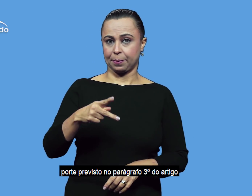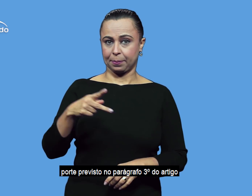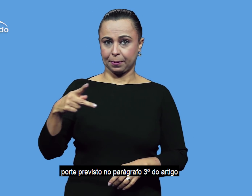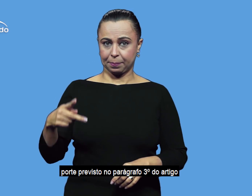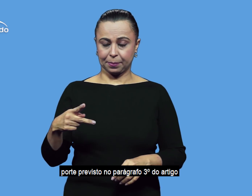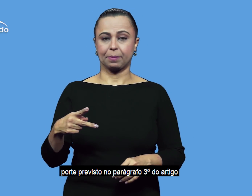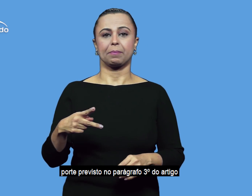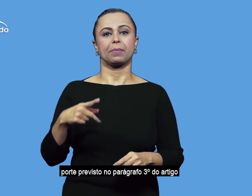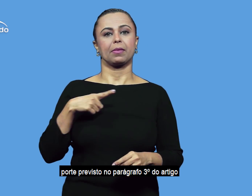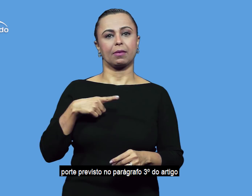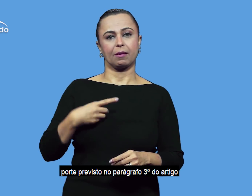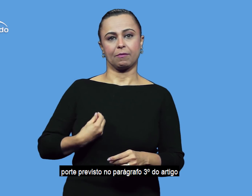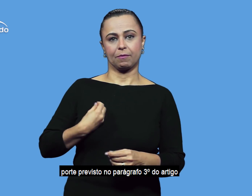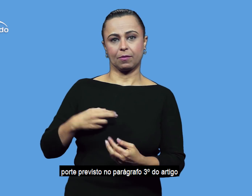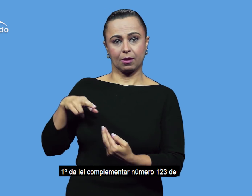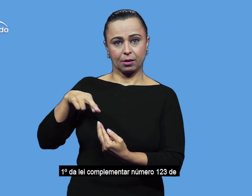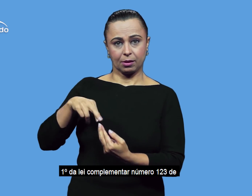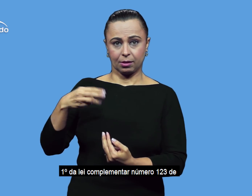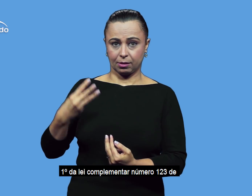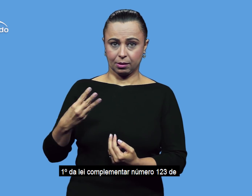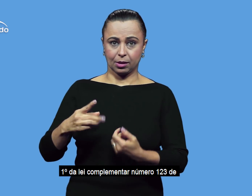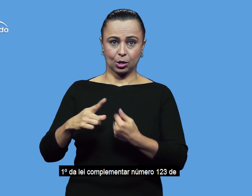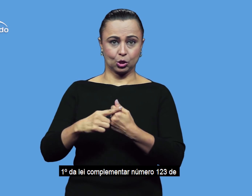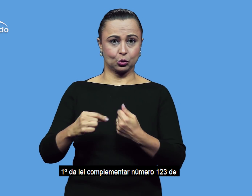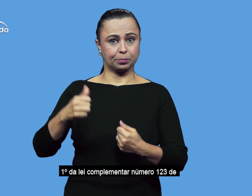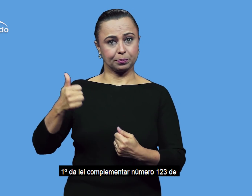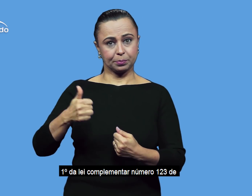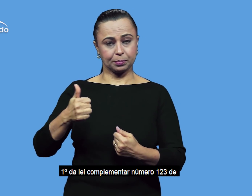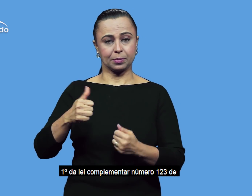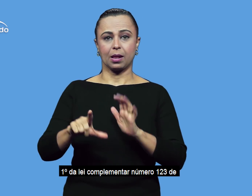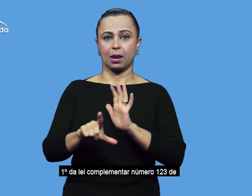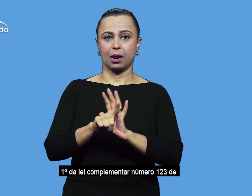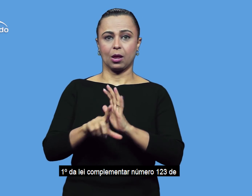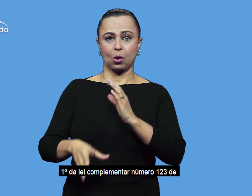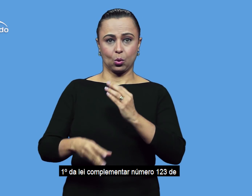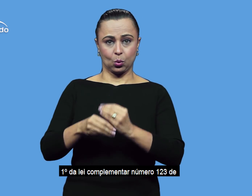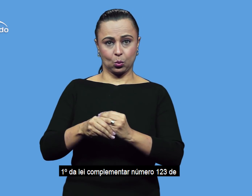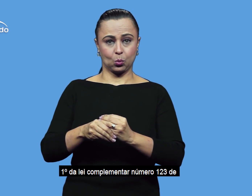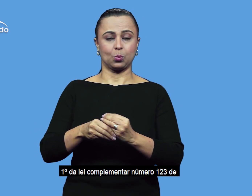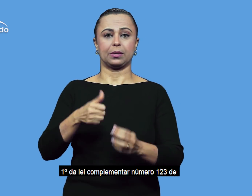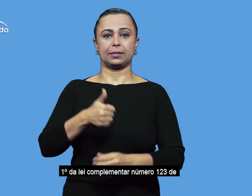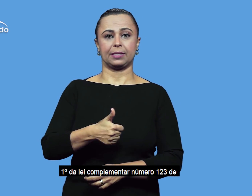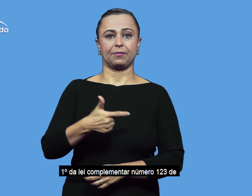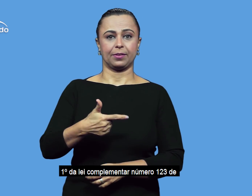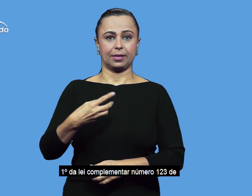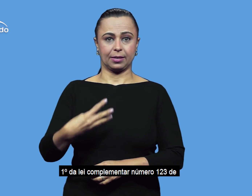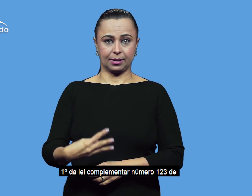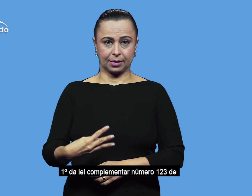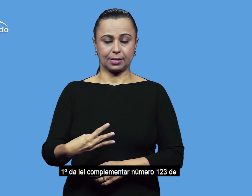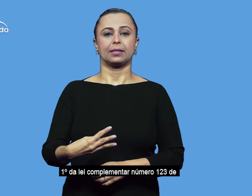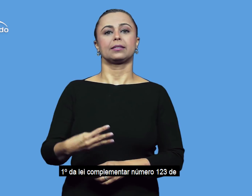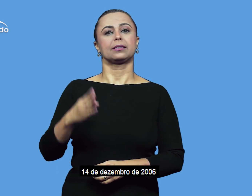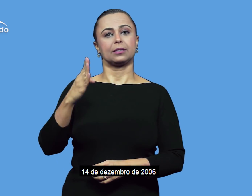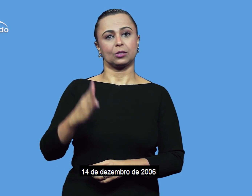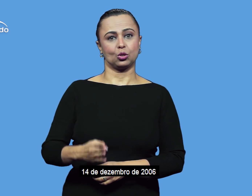parágrafo 3º do artigo 1º da lei complementar número 123 de 14 de dezembro de